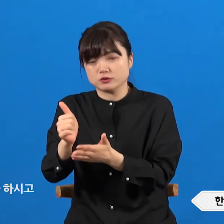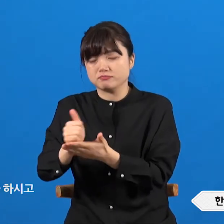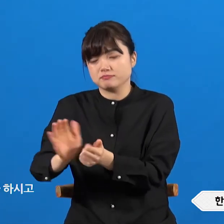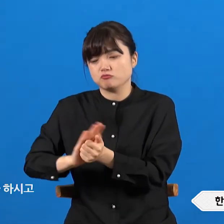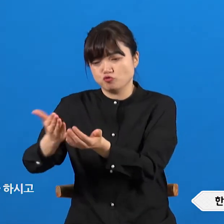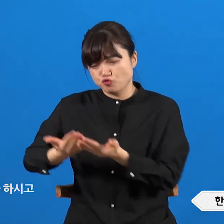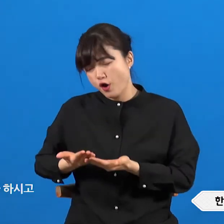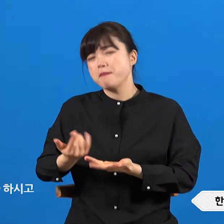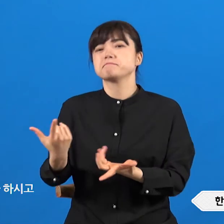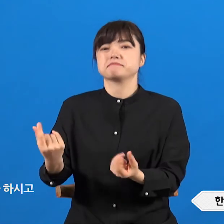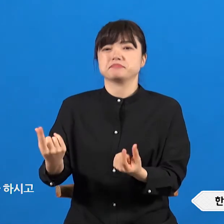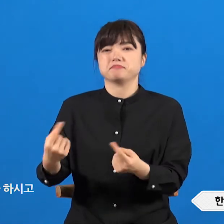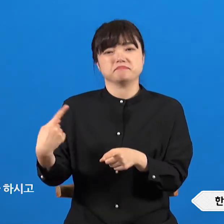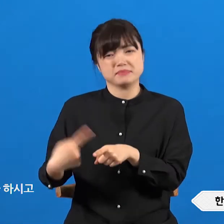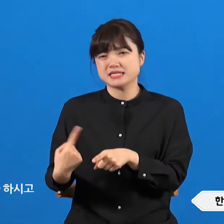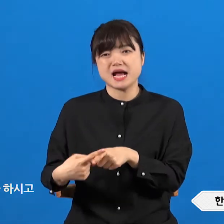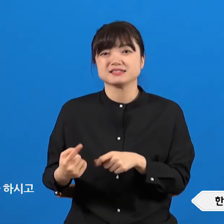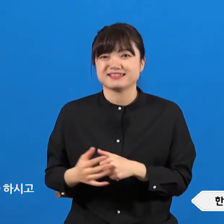하시고,